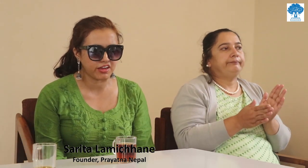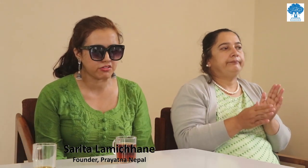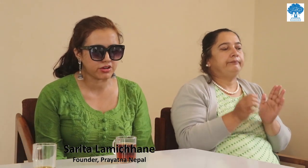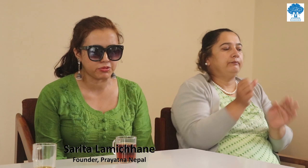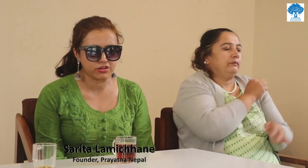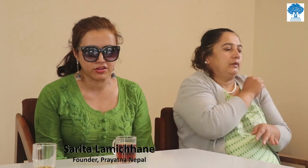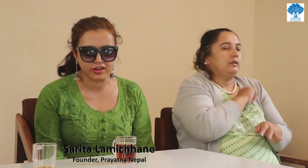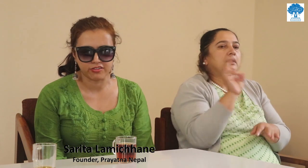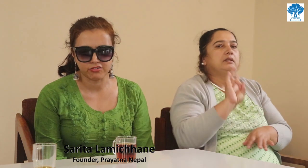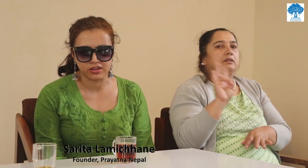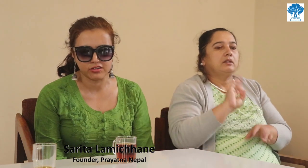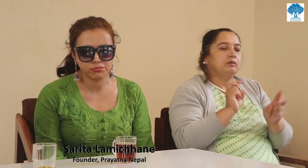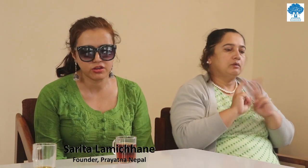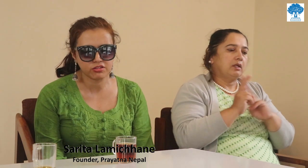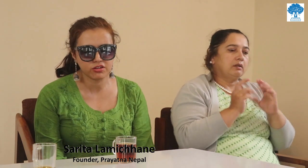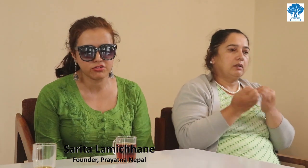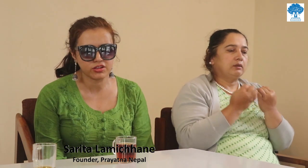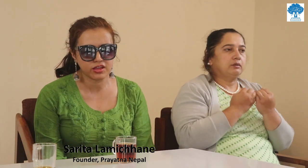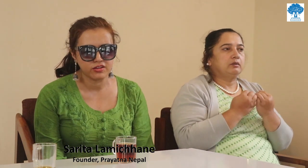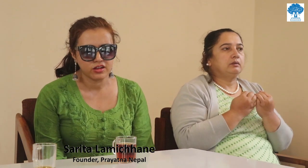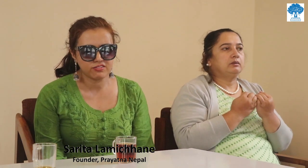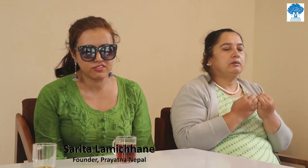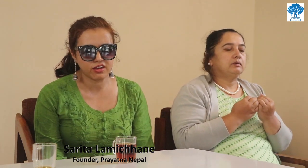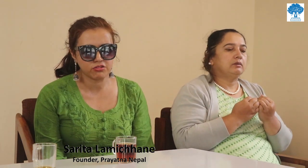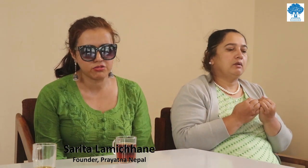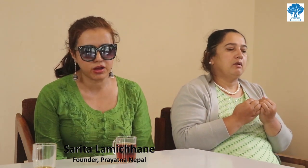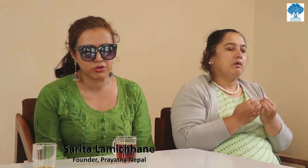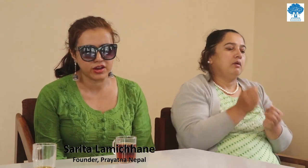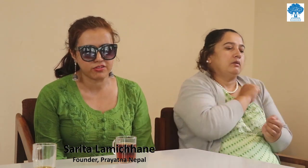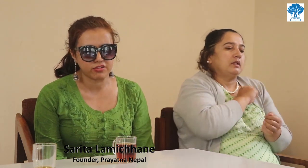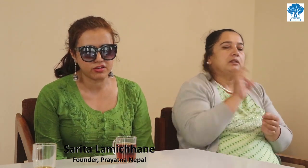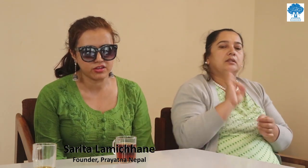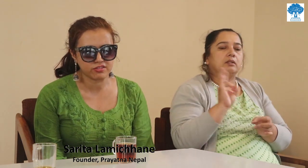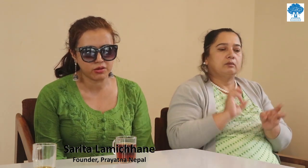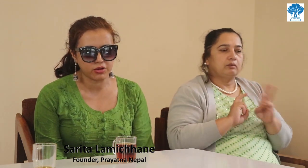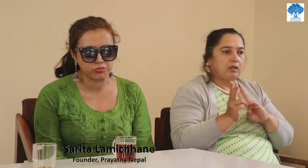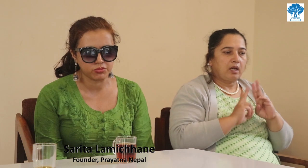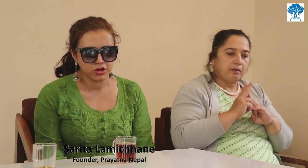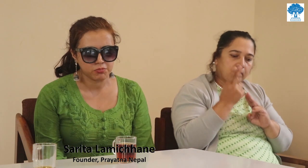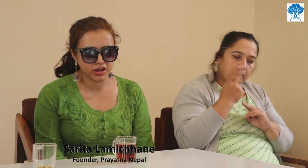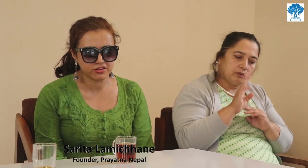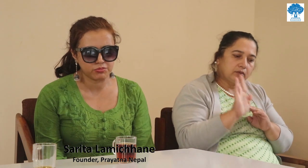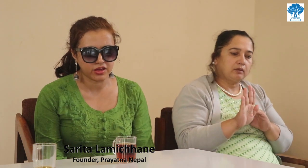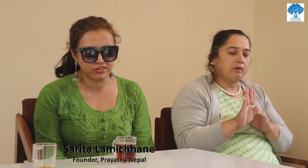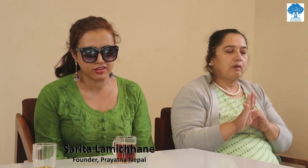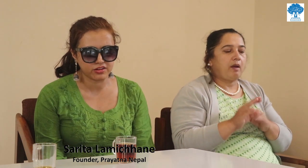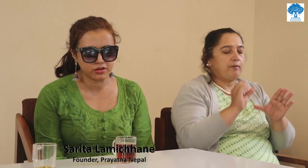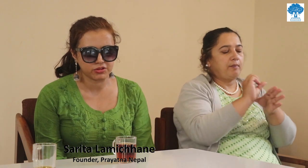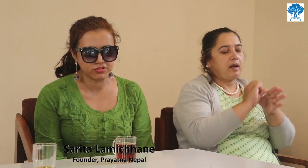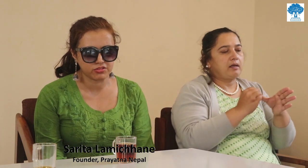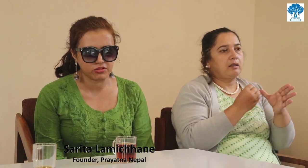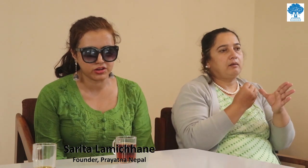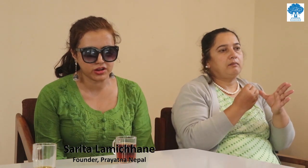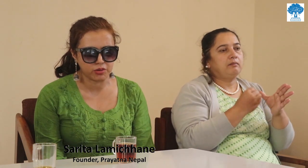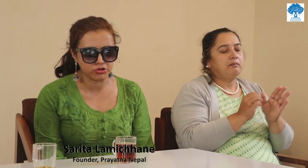यौनिकता शिक्षाको कुरा पनि गरिरहेछौँ नि, होइन, बृहत्तर यौनिकता शिक्षाको कुरा भइरहेछ अनि यसलाई अब हाम्रो पाठ्यक्रम विकास केन्द्रले